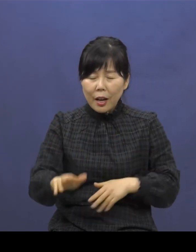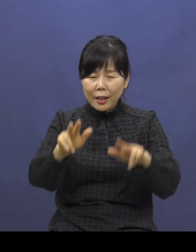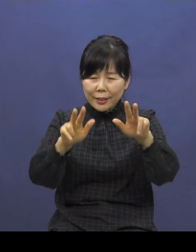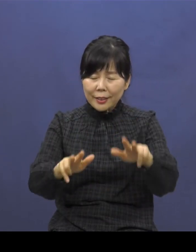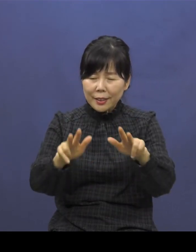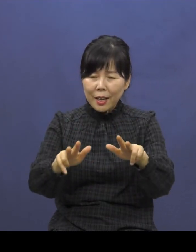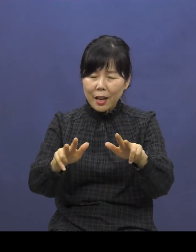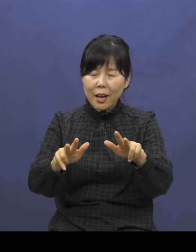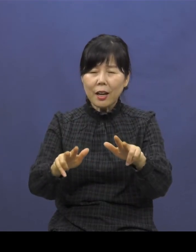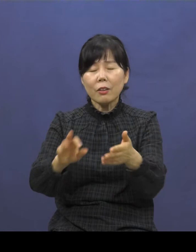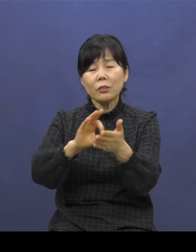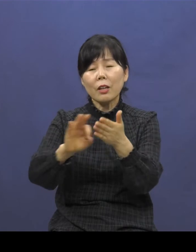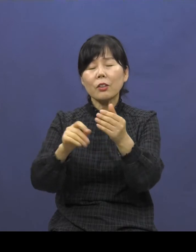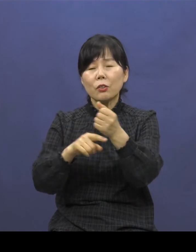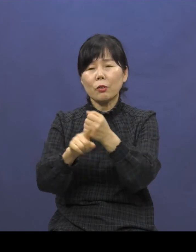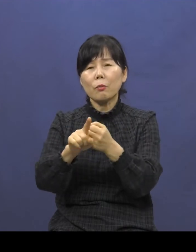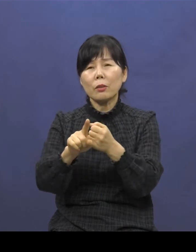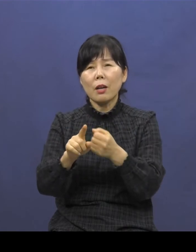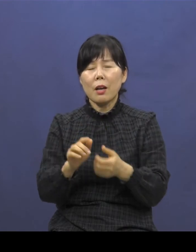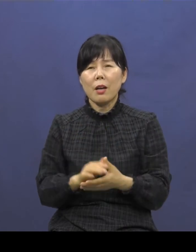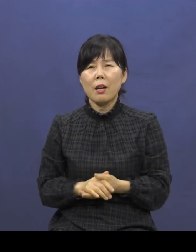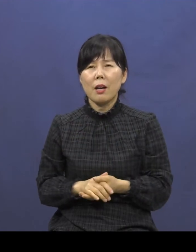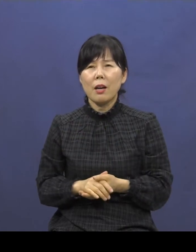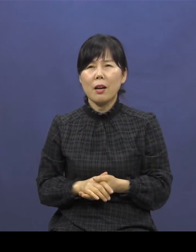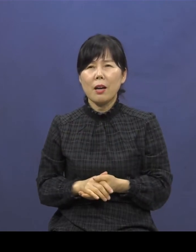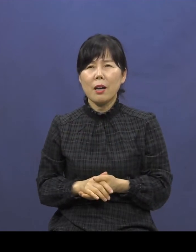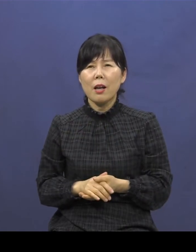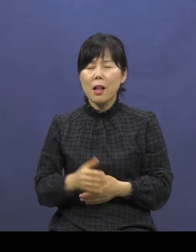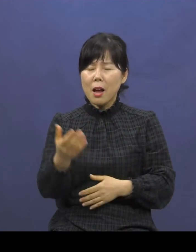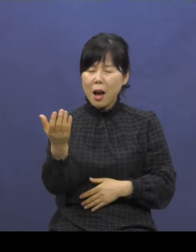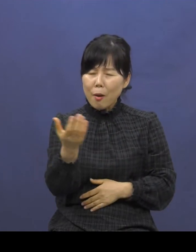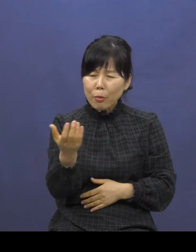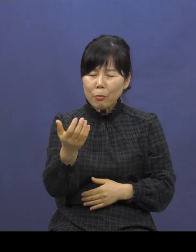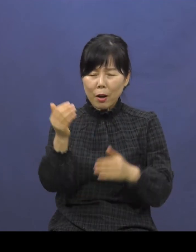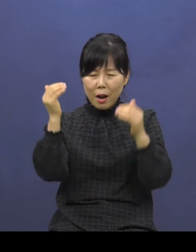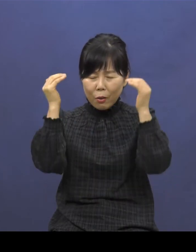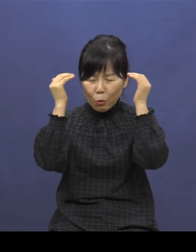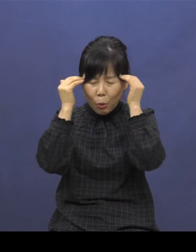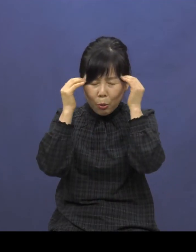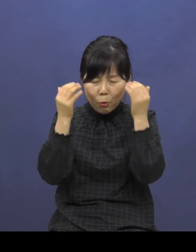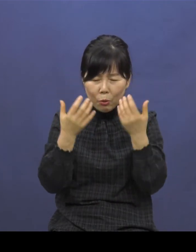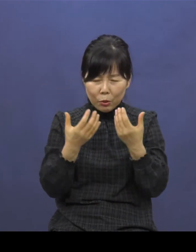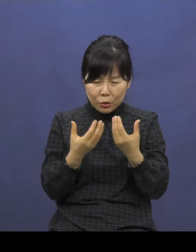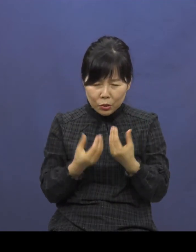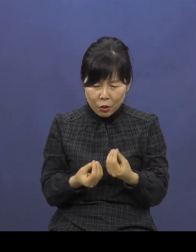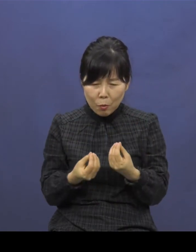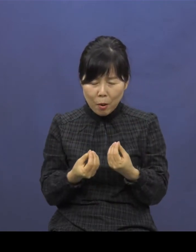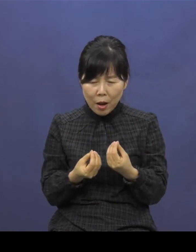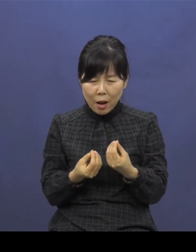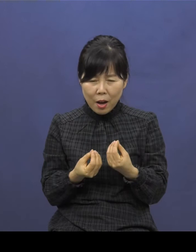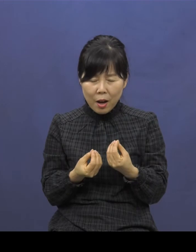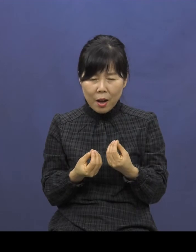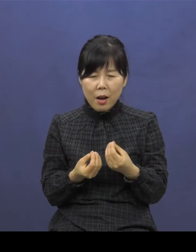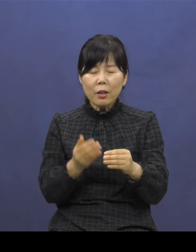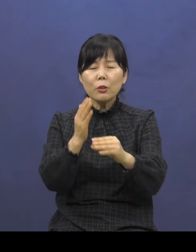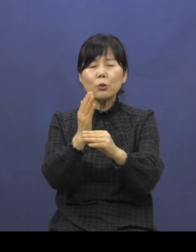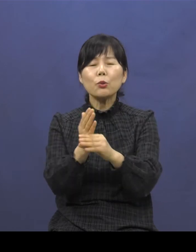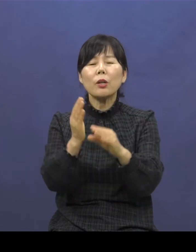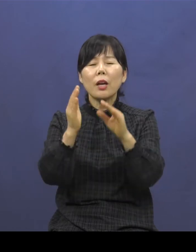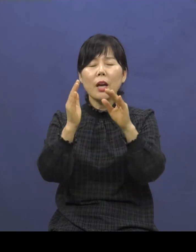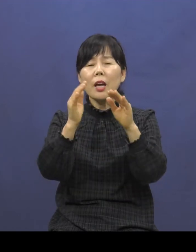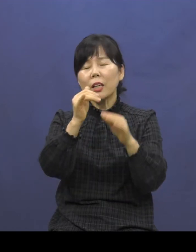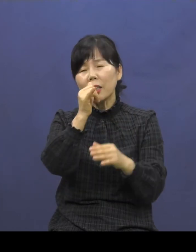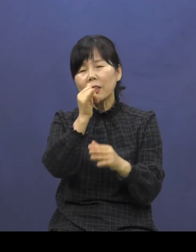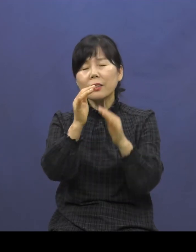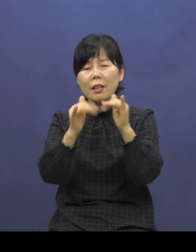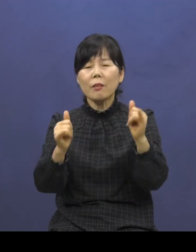사람들이, 그 이야기가 필요한 그 상황이 바로 뭐냐면요, 아픔과 고통과 절망과 고난 가운데 있는 사람들이기